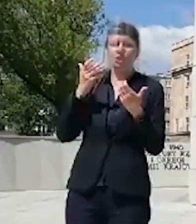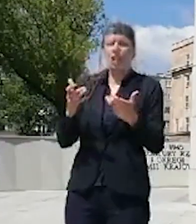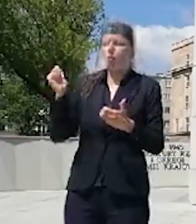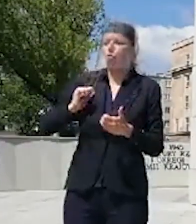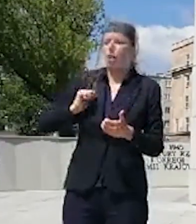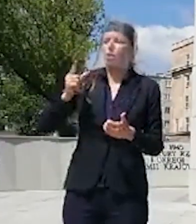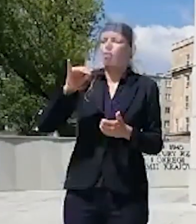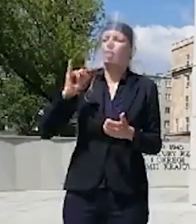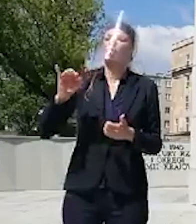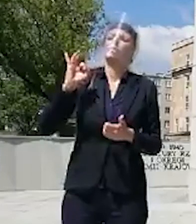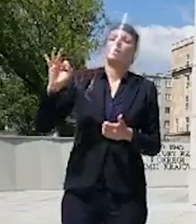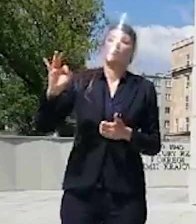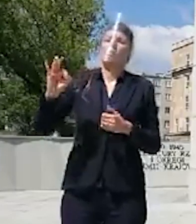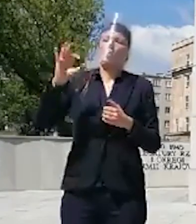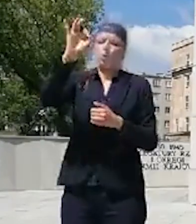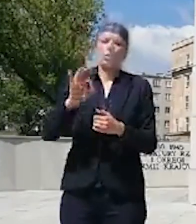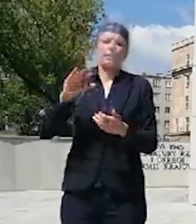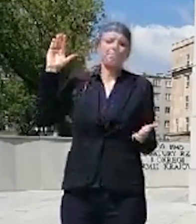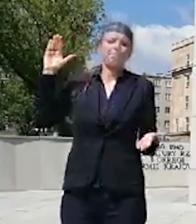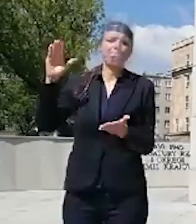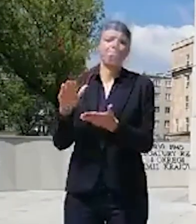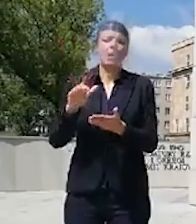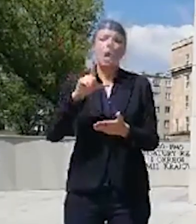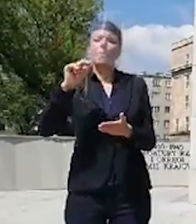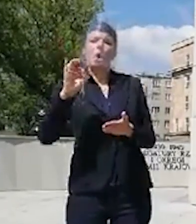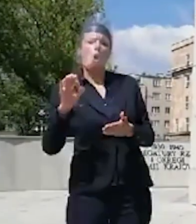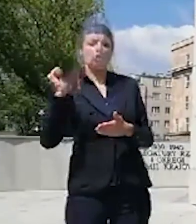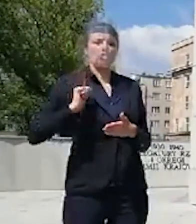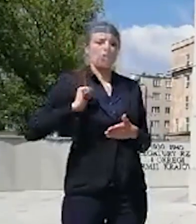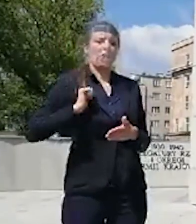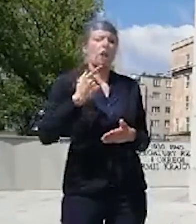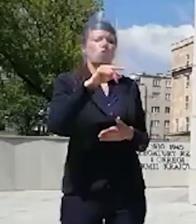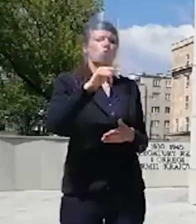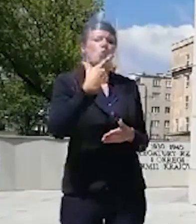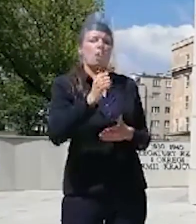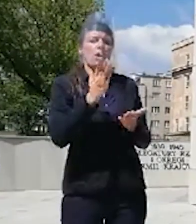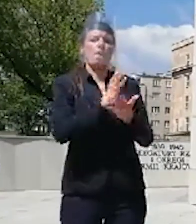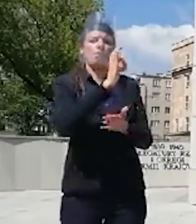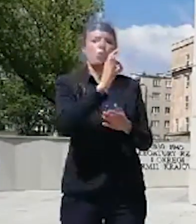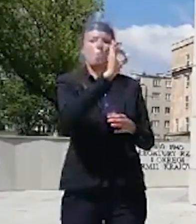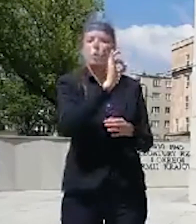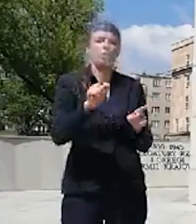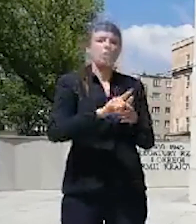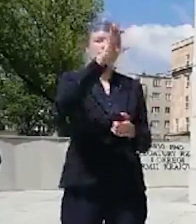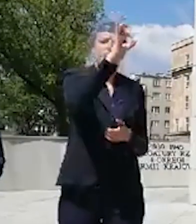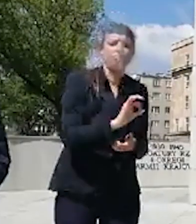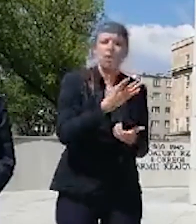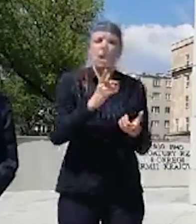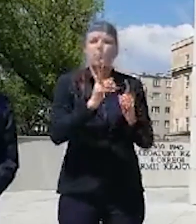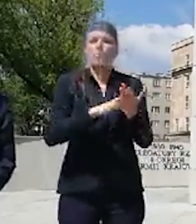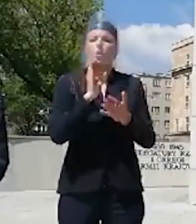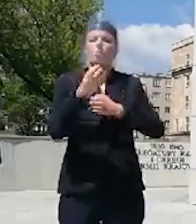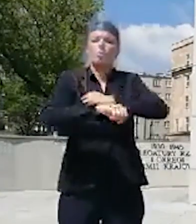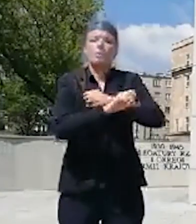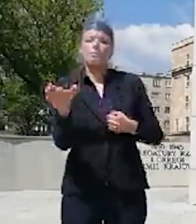będzie liczyła na to, że wykończy się Duda albo zmiennik, poczekamy, kupimy popcorn, będziemy siedzieć, będziemy